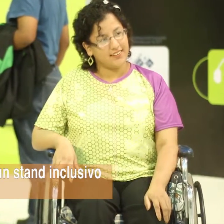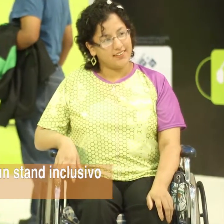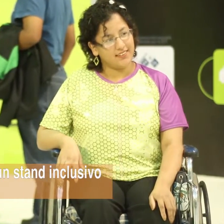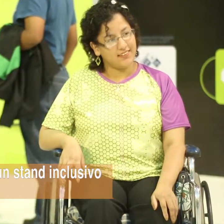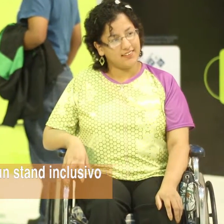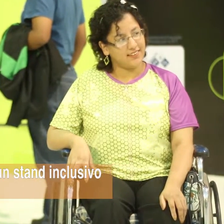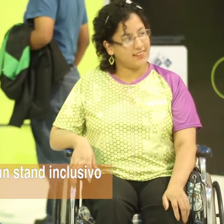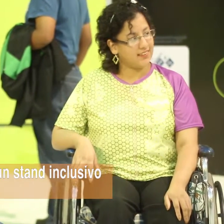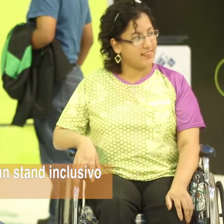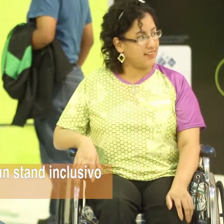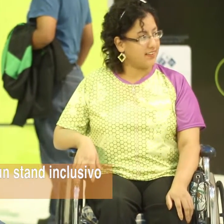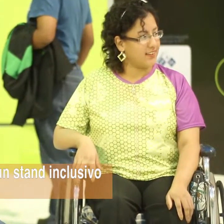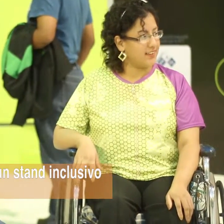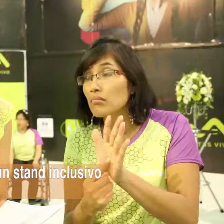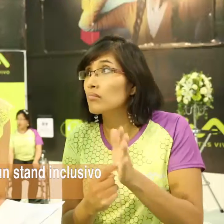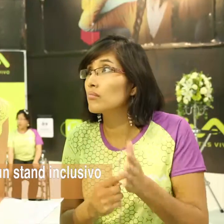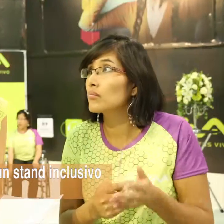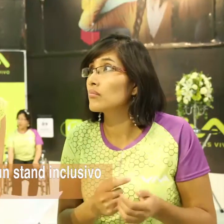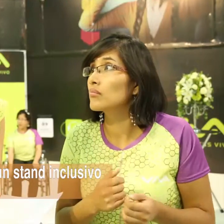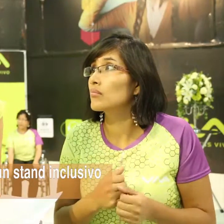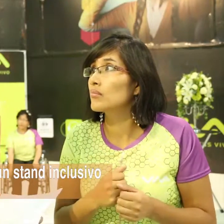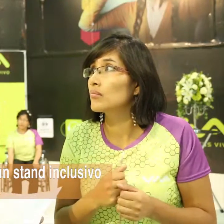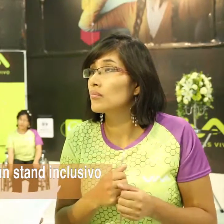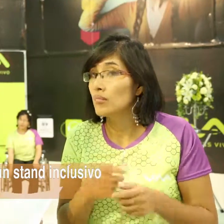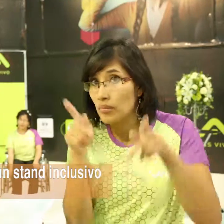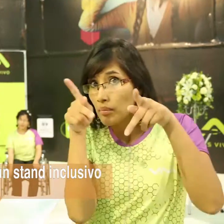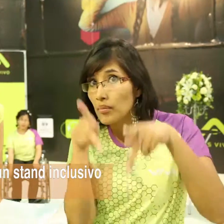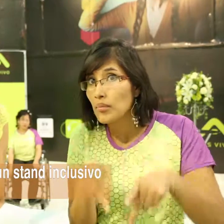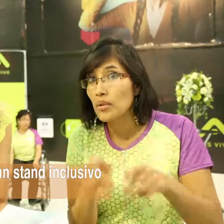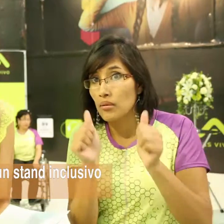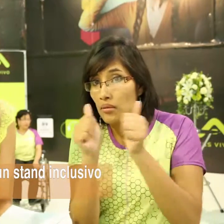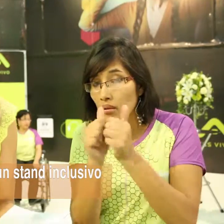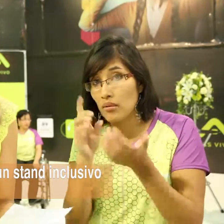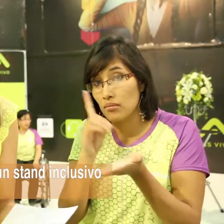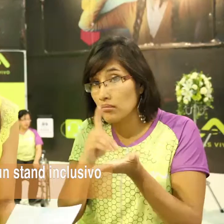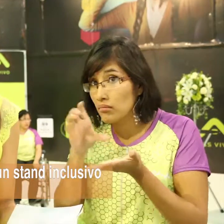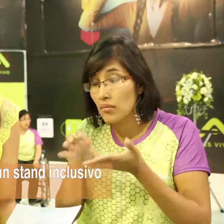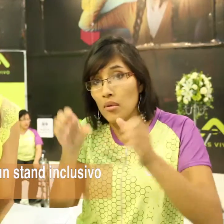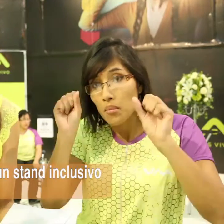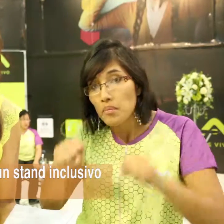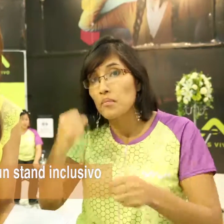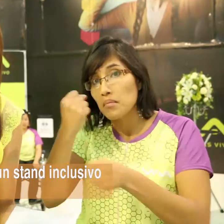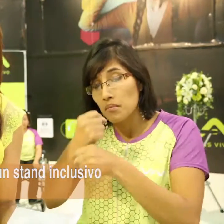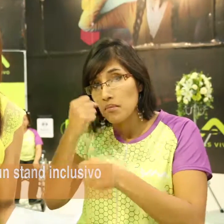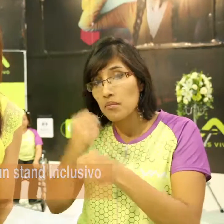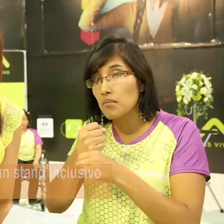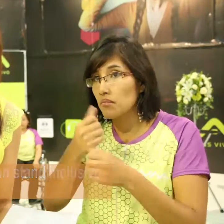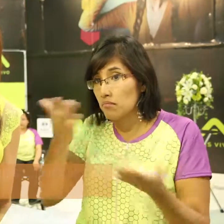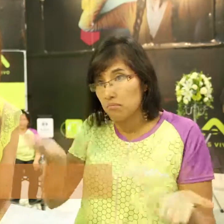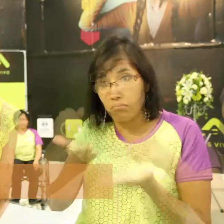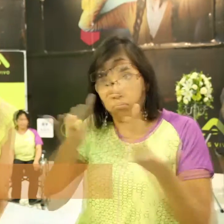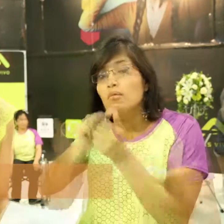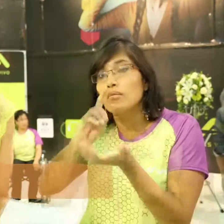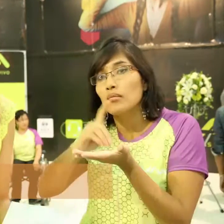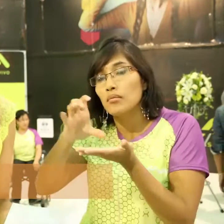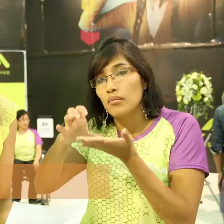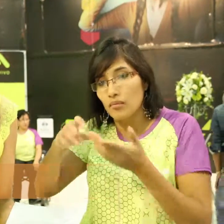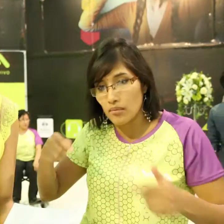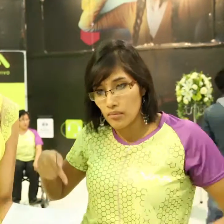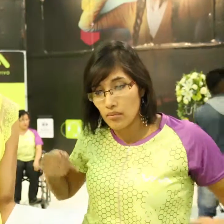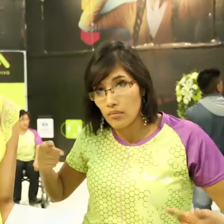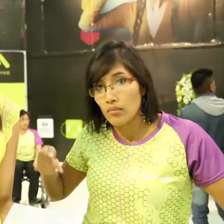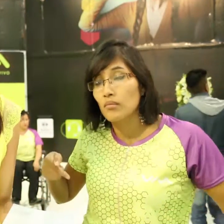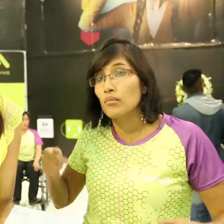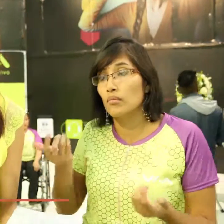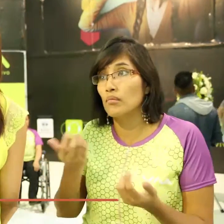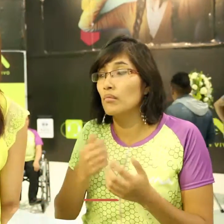para demostrar a todas las empresas, sobre todo a la población, que las personas con algún tipo de discapacidad pueden trabajar y desenvolverse como cualquier otra persona. Felices